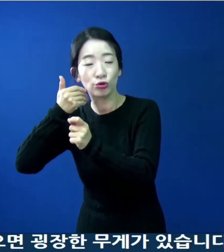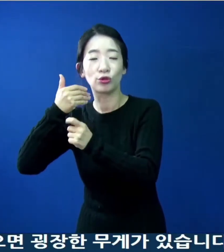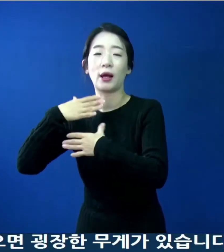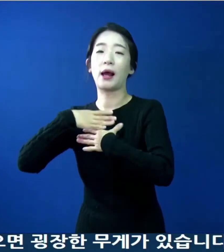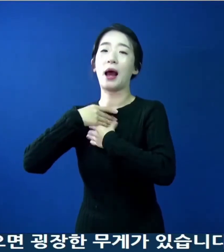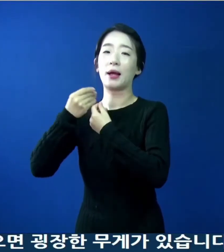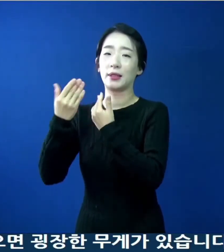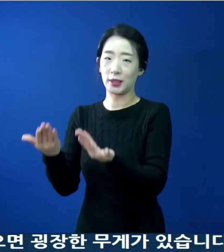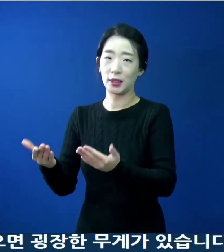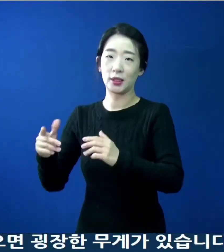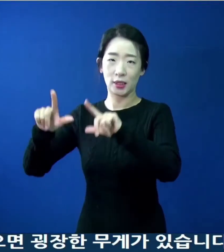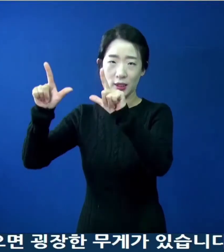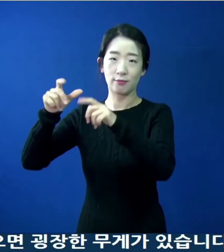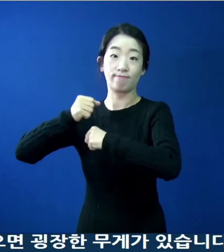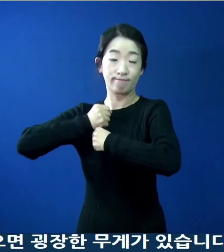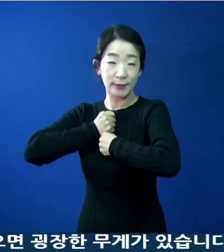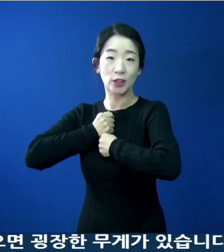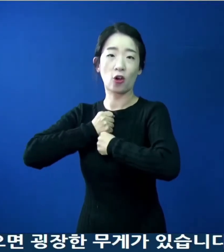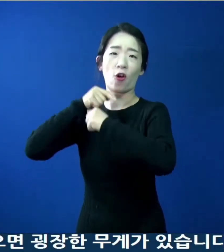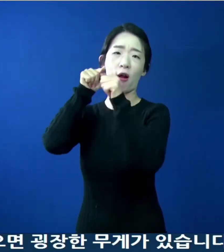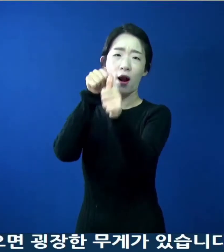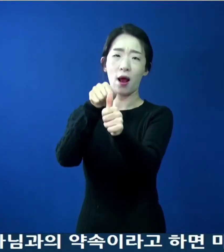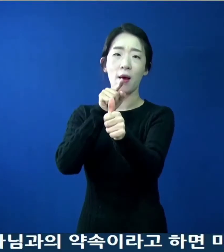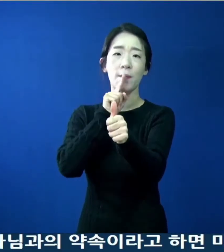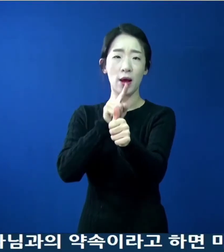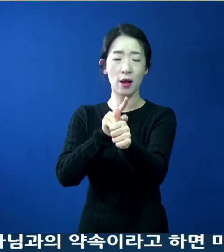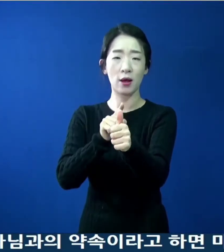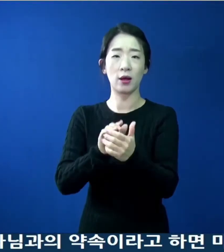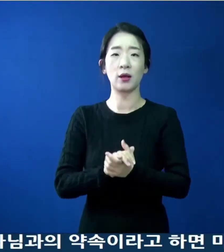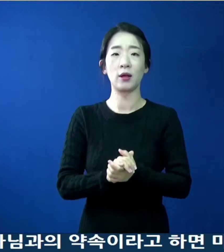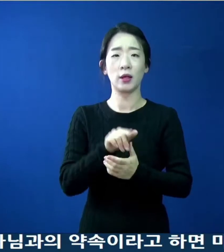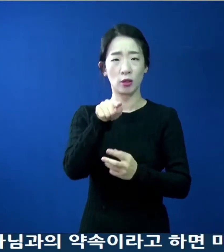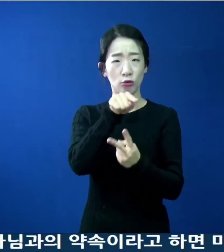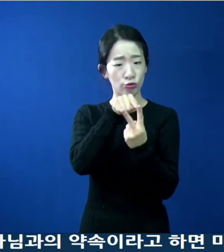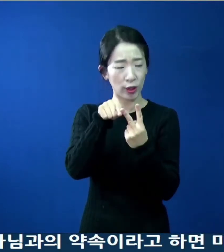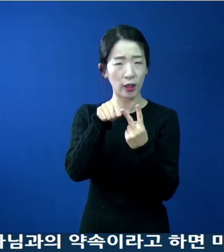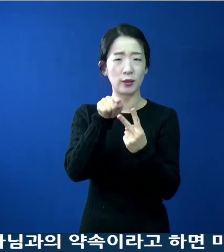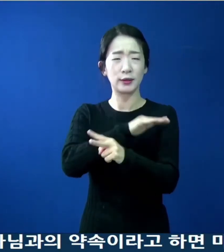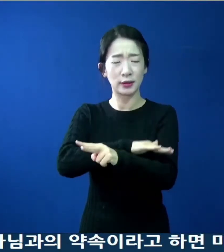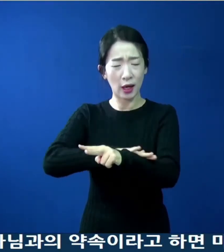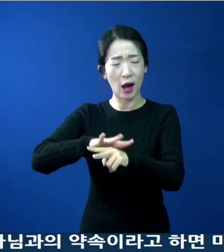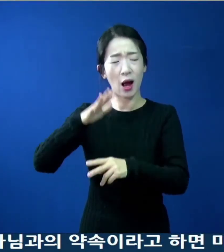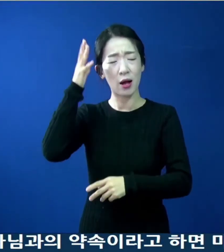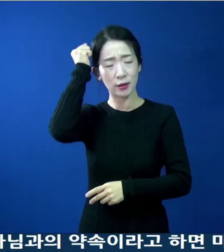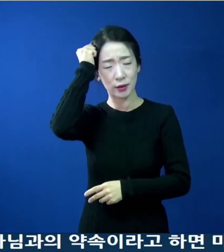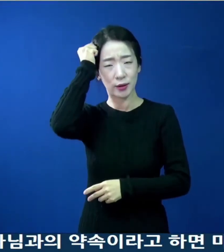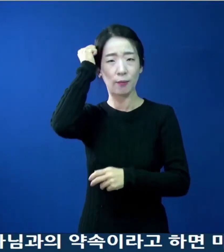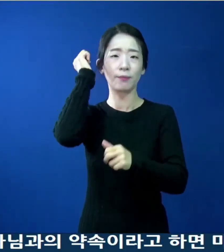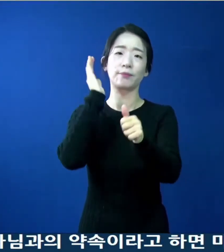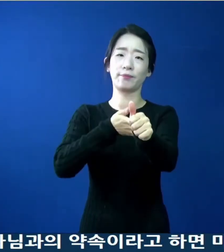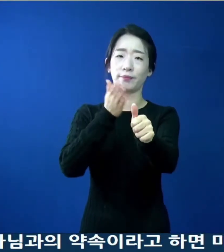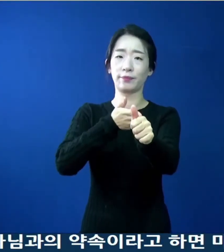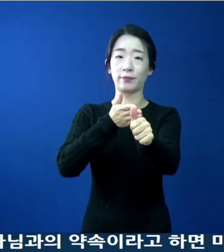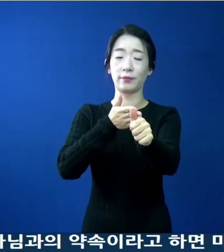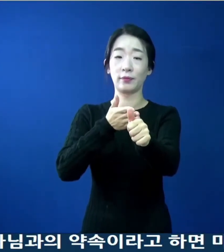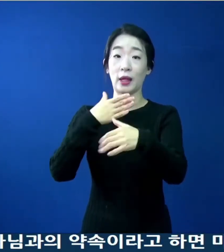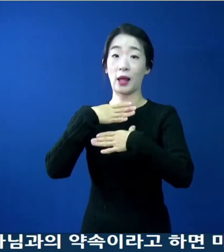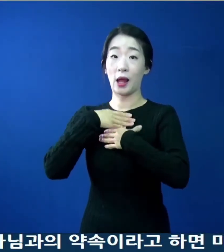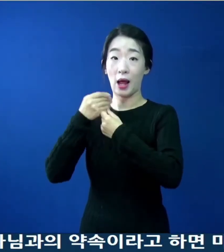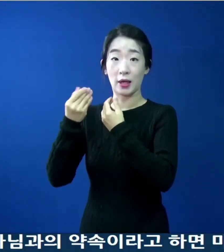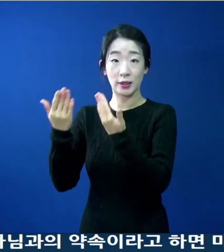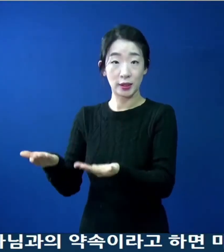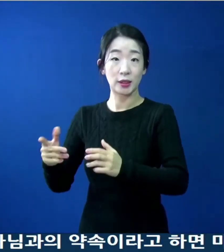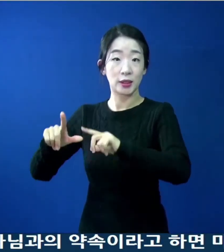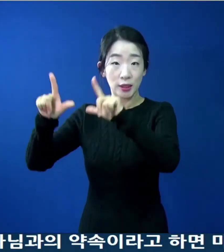안식일을 지키라는 겁니다. 이 2가지 골자를 마음속에 담아 두시면 됩니다. 안식일을 지키는 것을